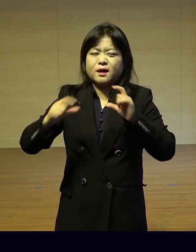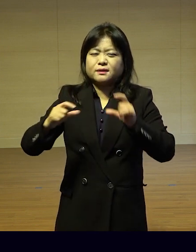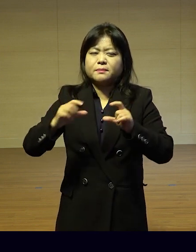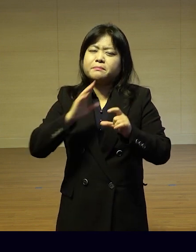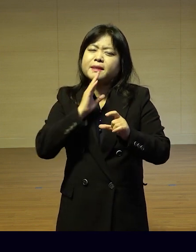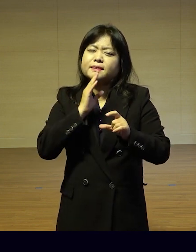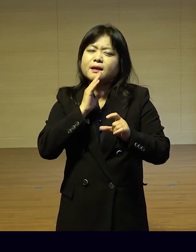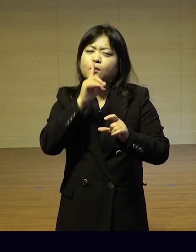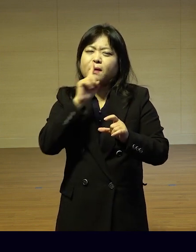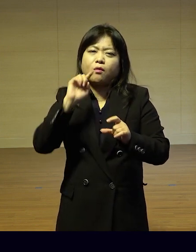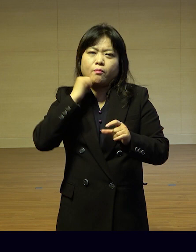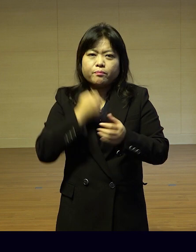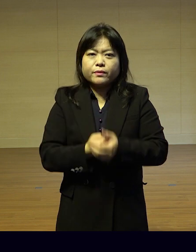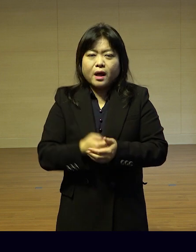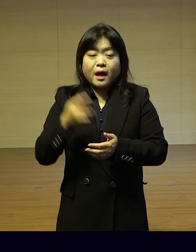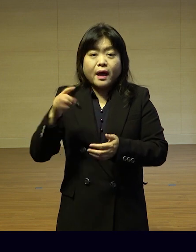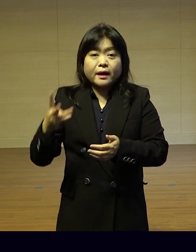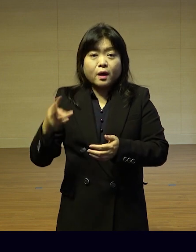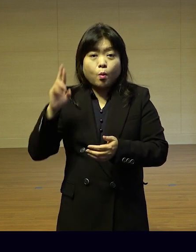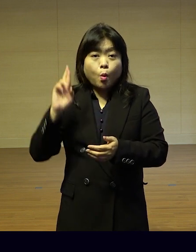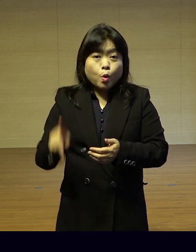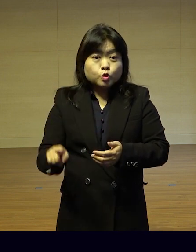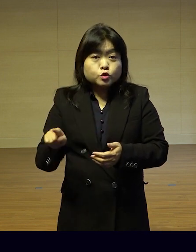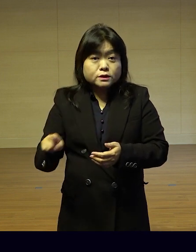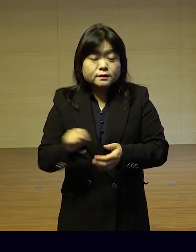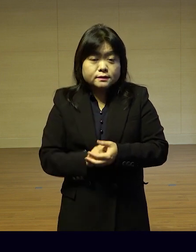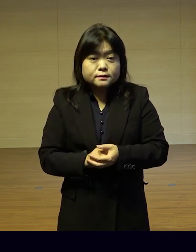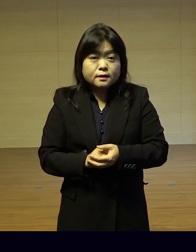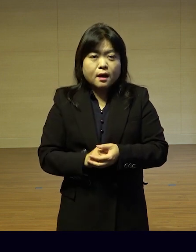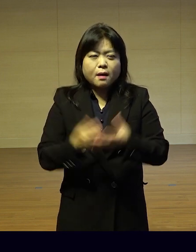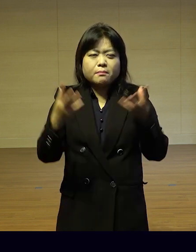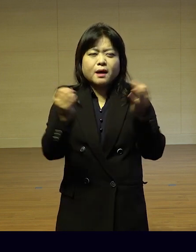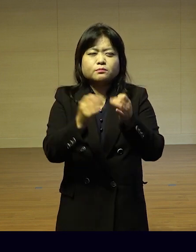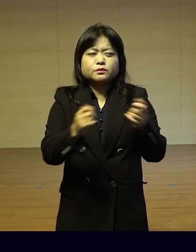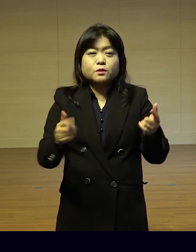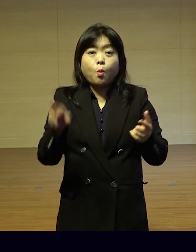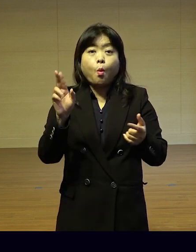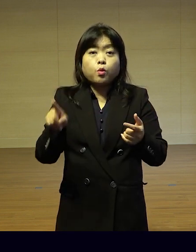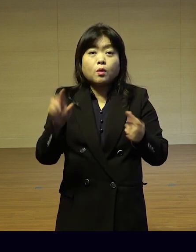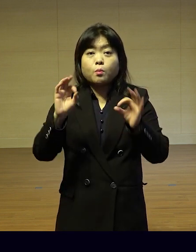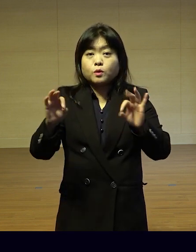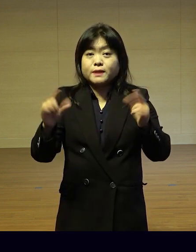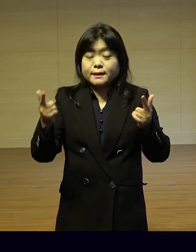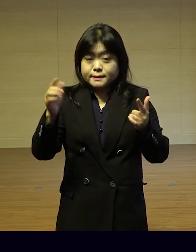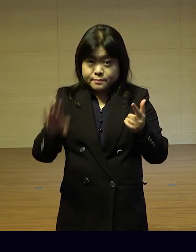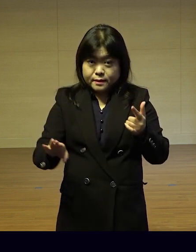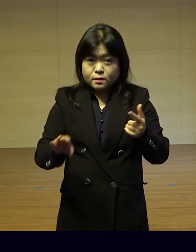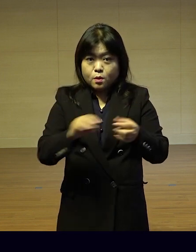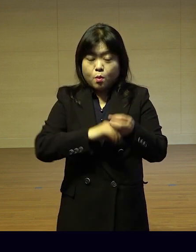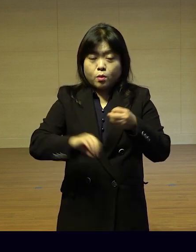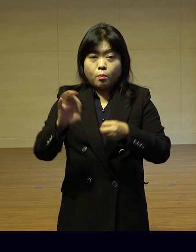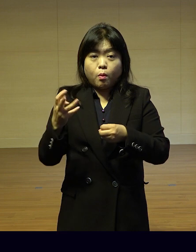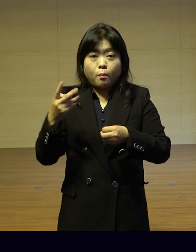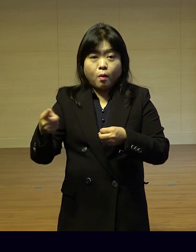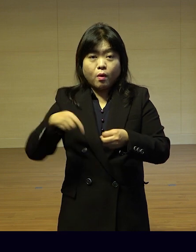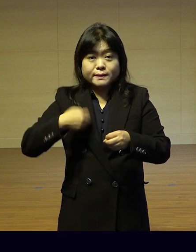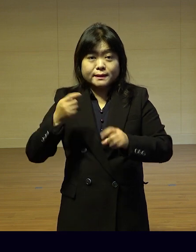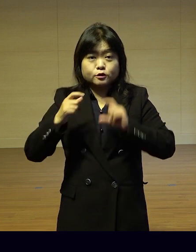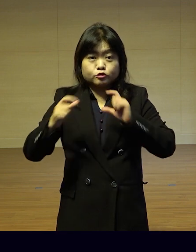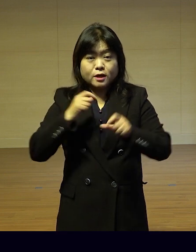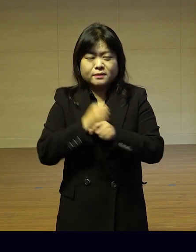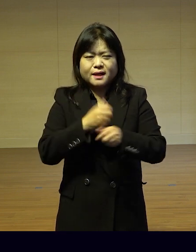없습니다. 헤겔의 오류는 많은 분들이 이걸 오류라고 보지 않지만은 오히려 포퍼 자신이